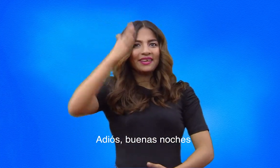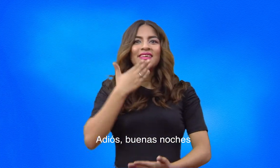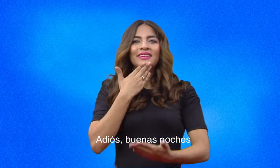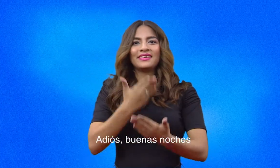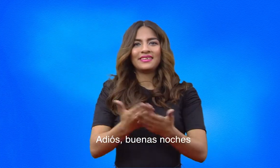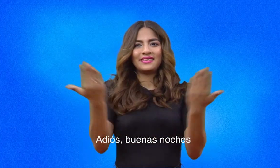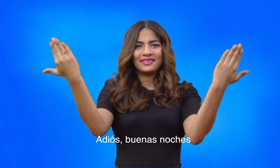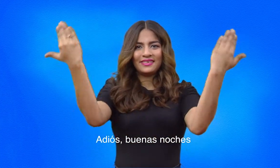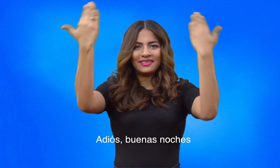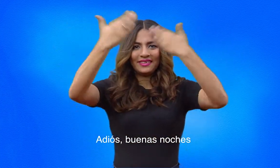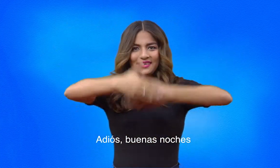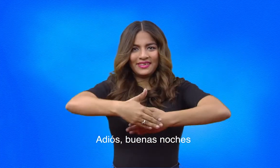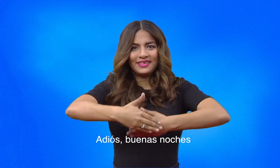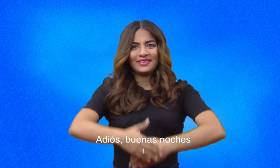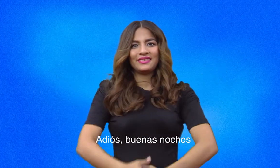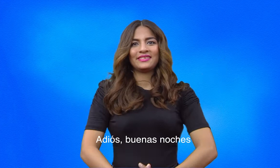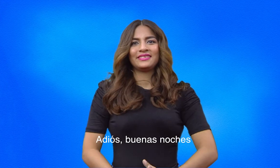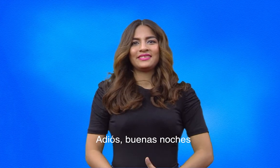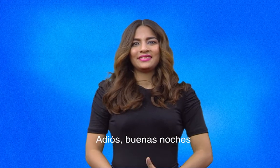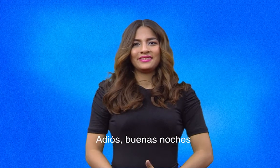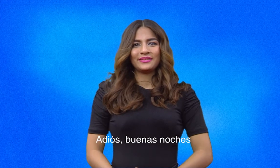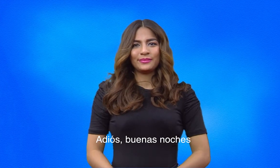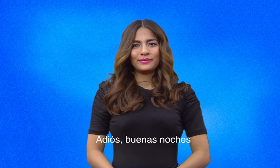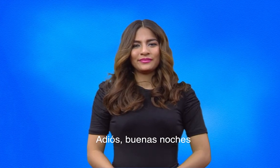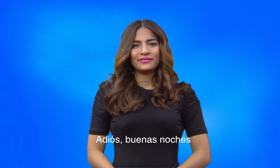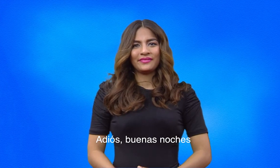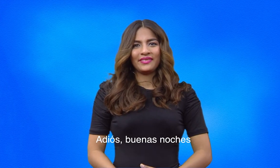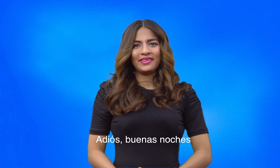Adiós. Buenas noches.